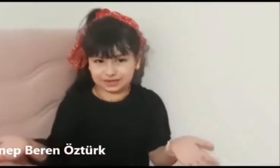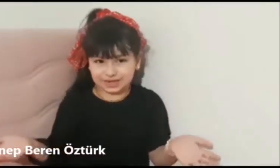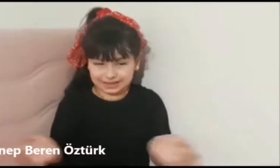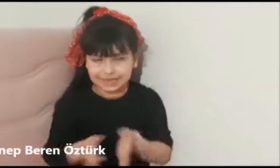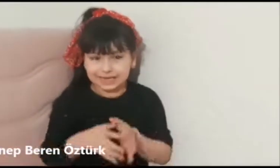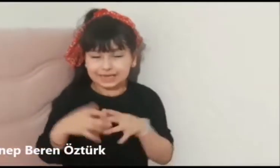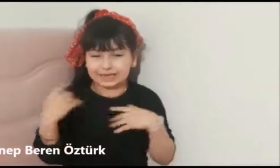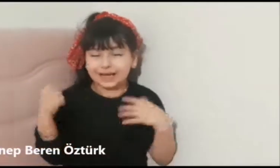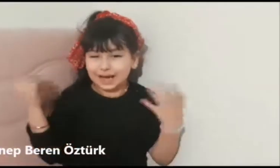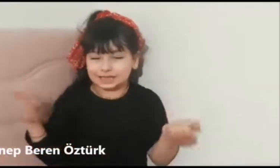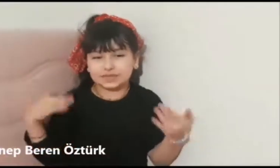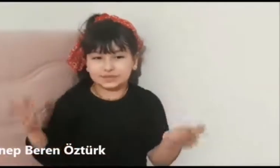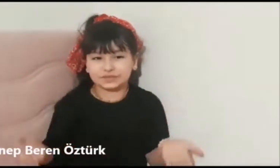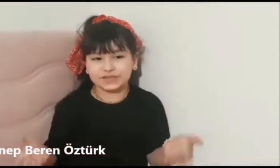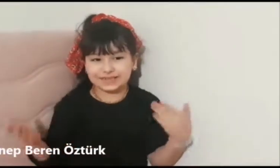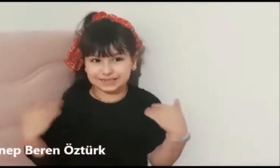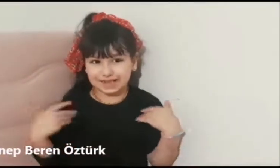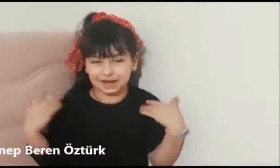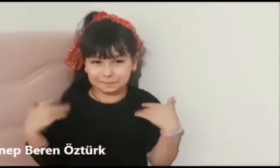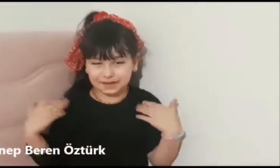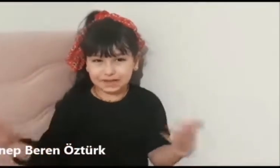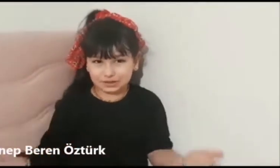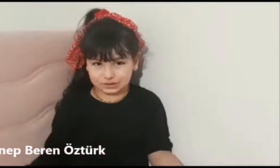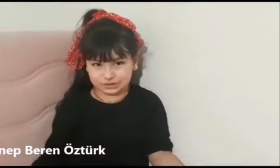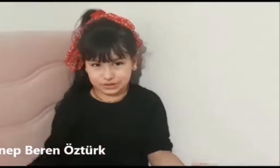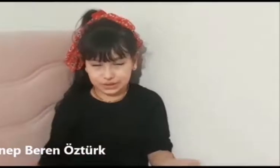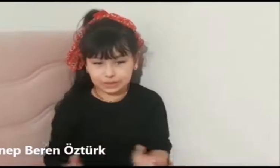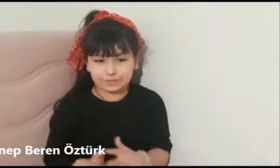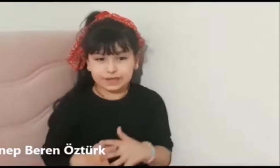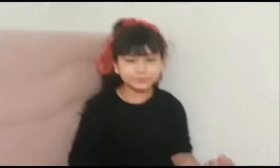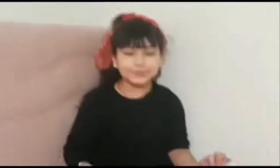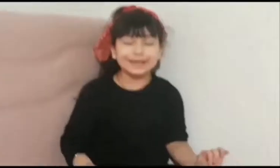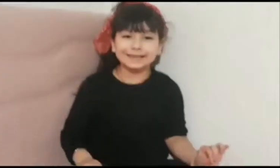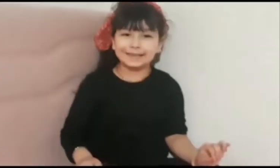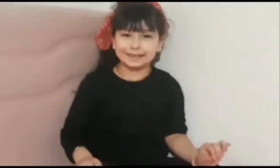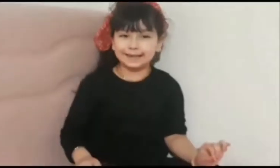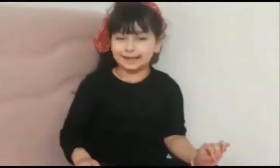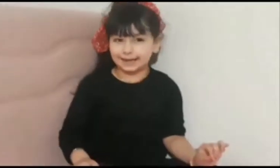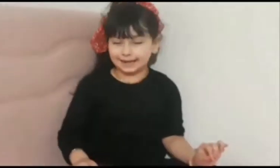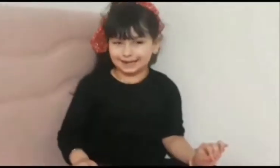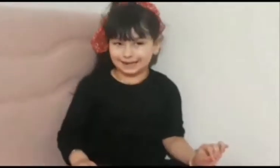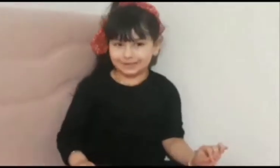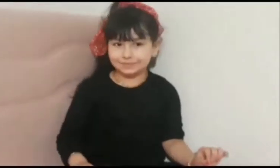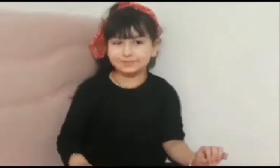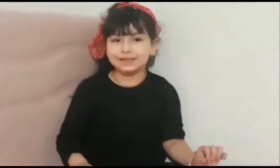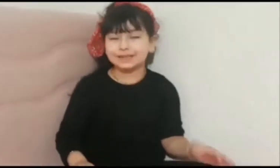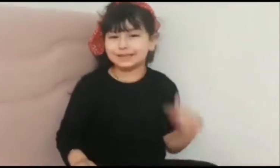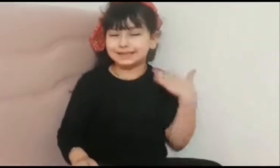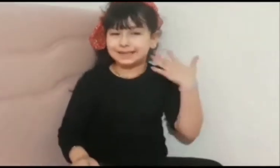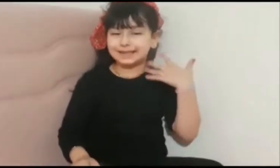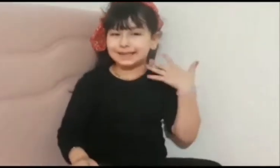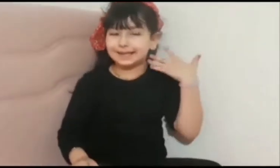İlkokulundan 2 A sınıfına Zeynep Berat Öztürk. Tilki ile Leylek. Tilki ile